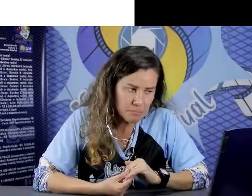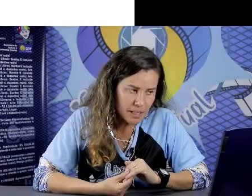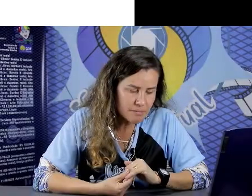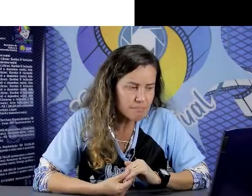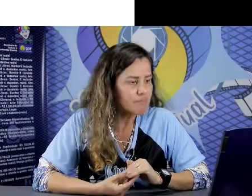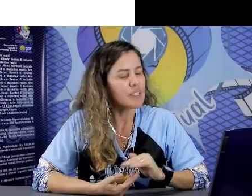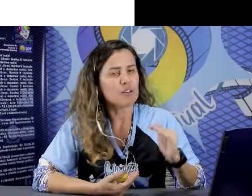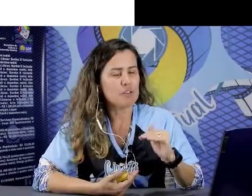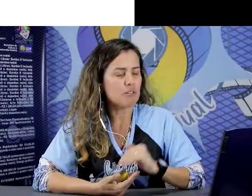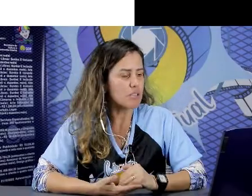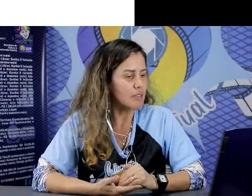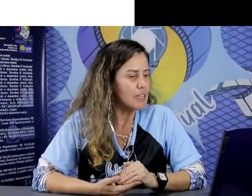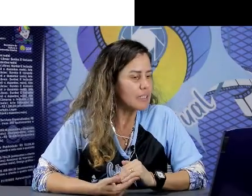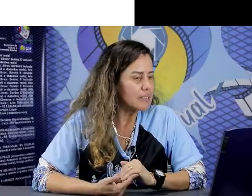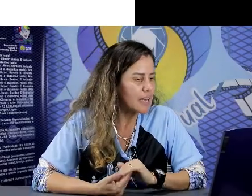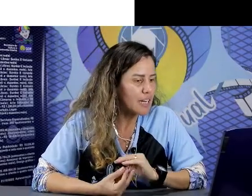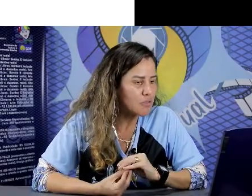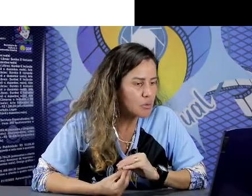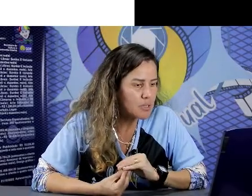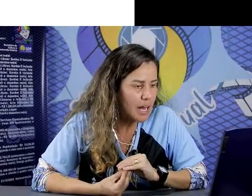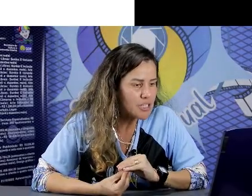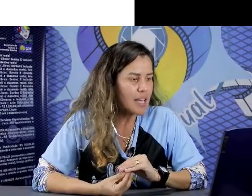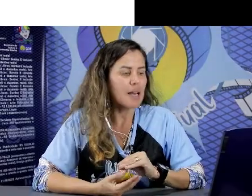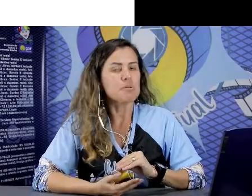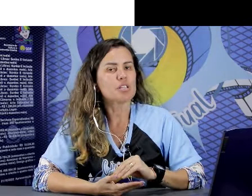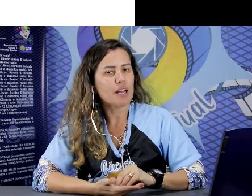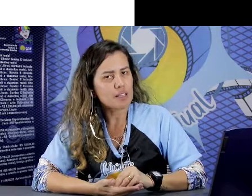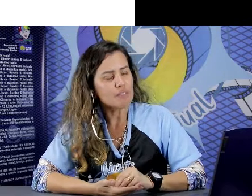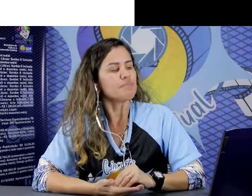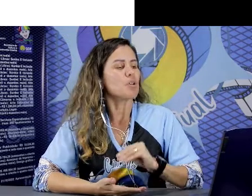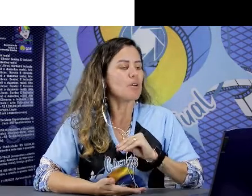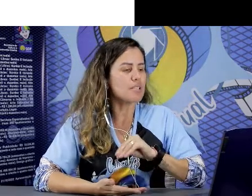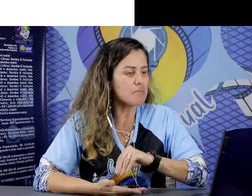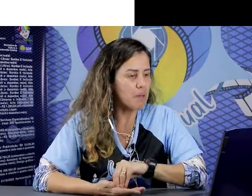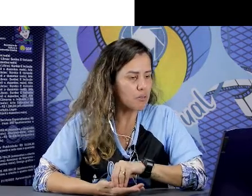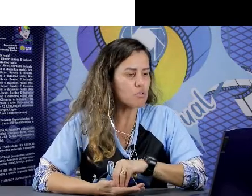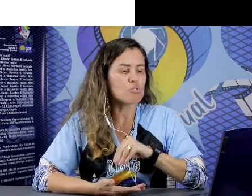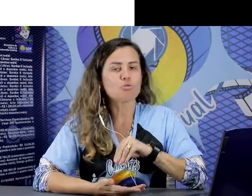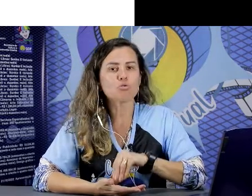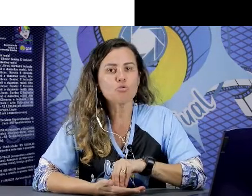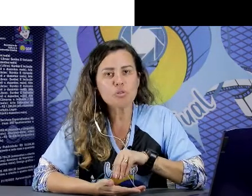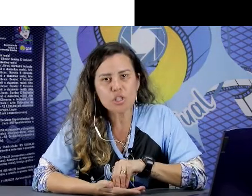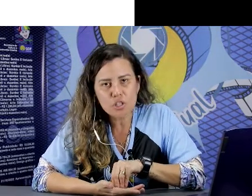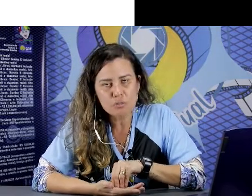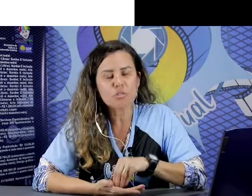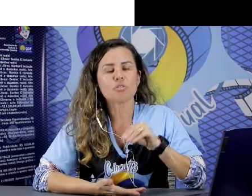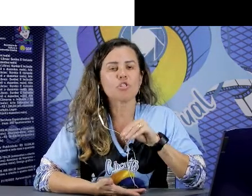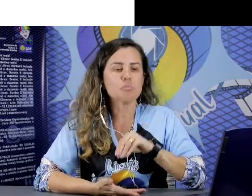também, lá no finalzinho, terá dificuldade em abstrair conhecimentos subjetivos de